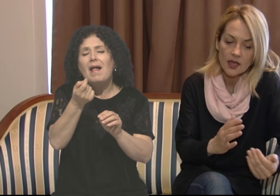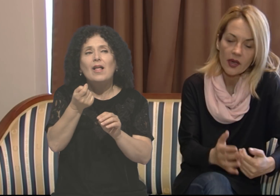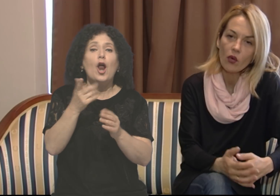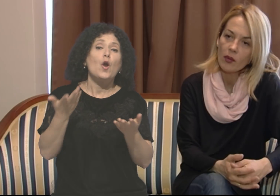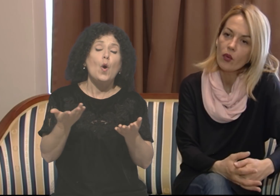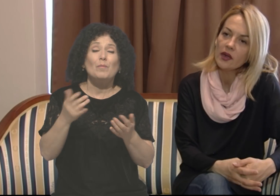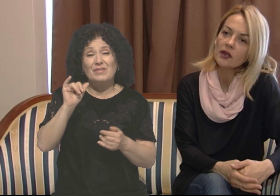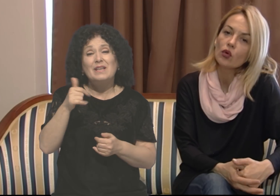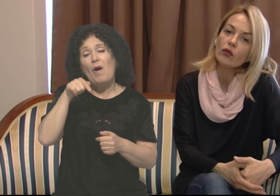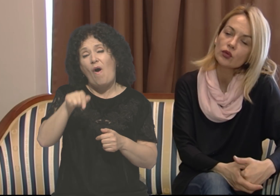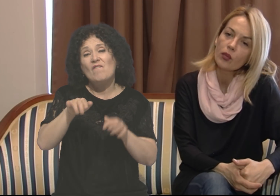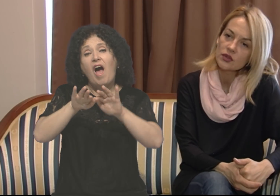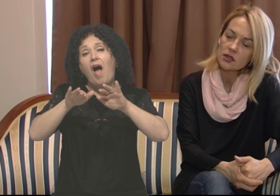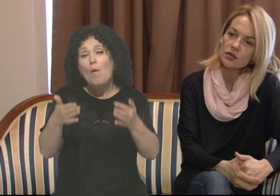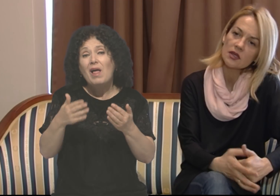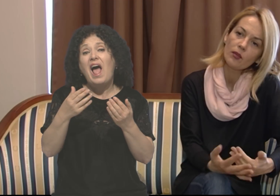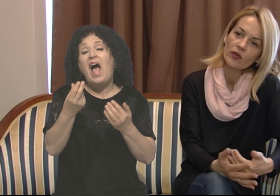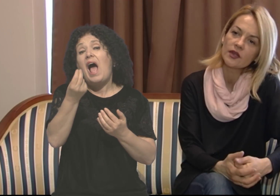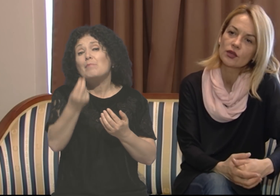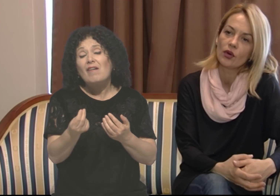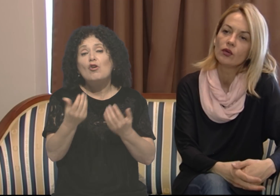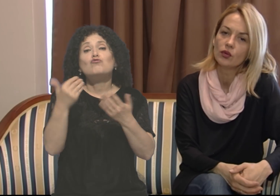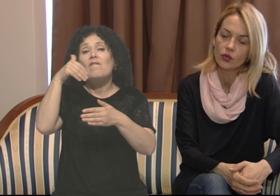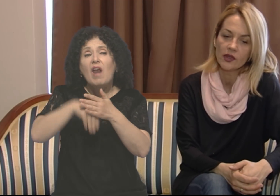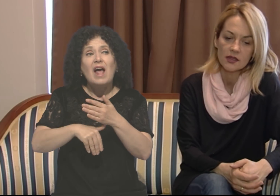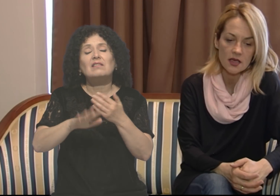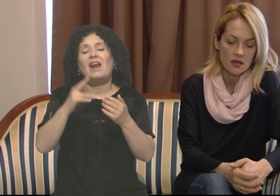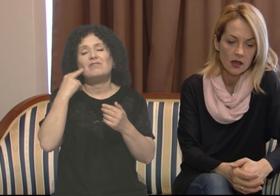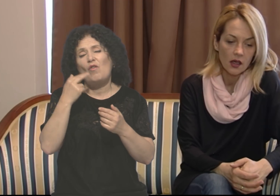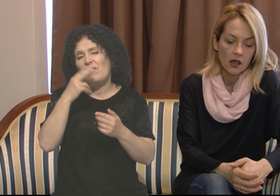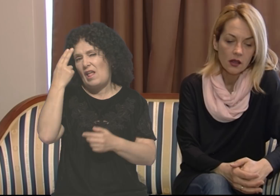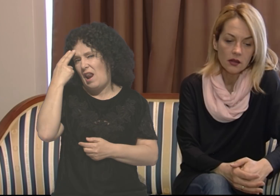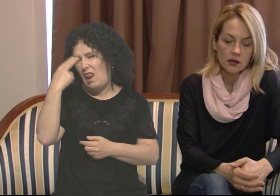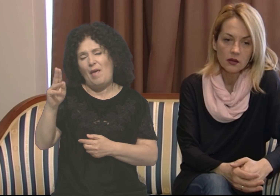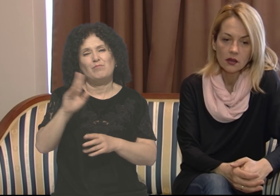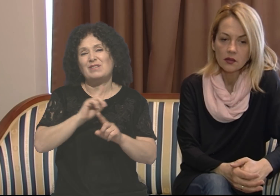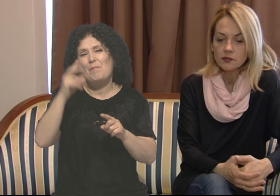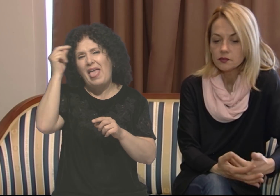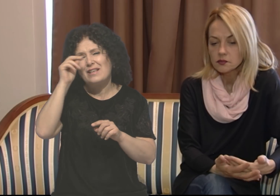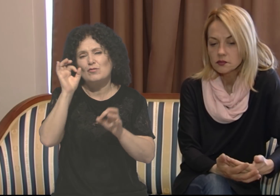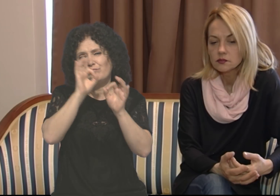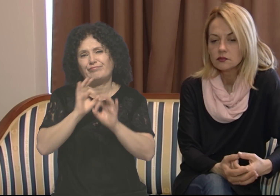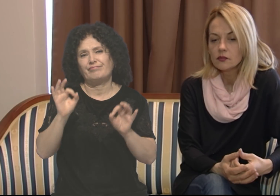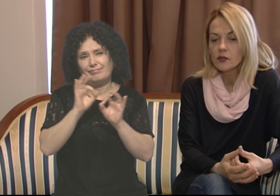но сепак ова поле е недоволно познато за повеќето глуви лица. И